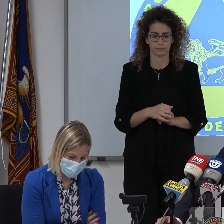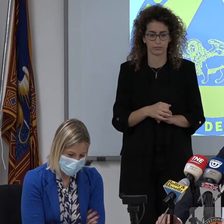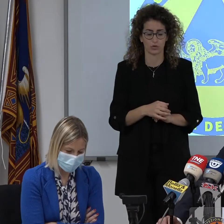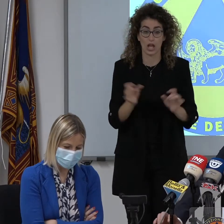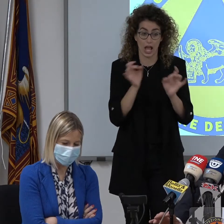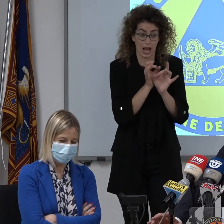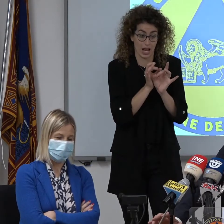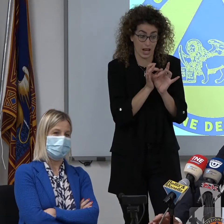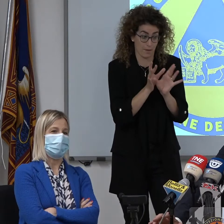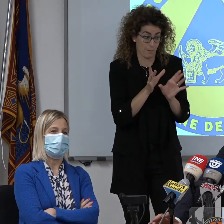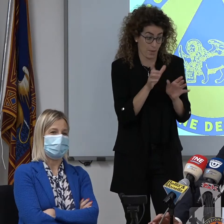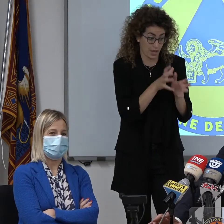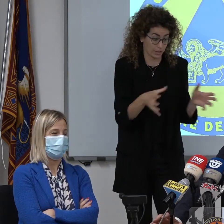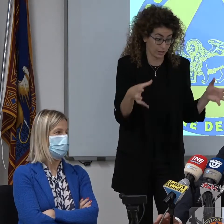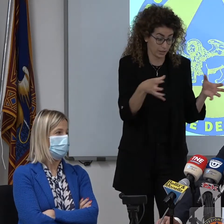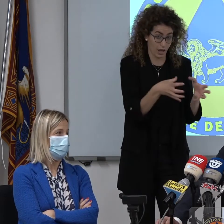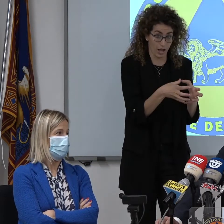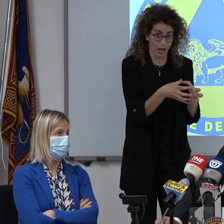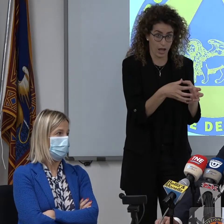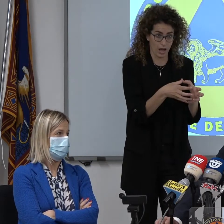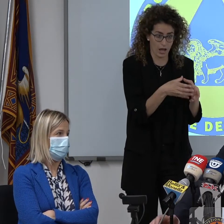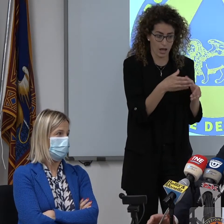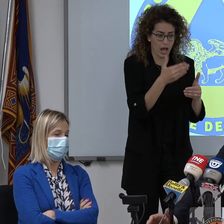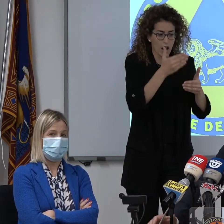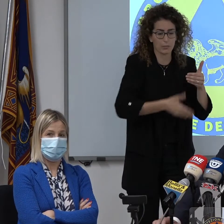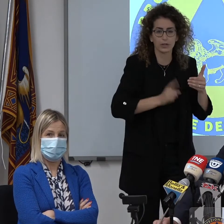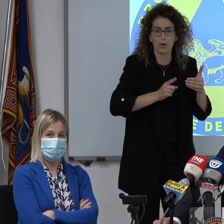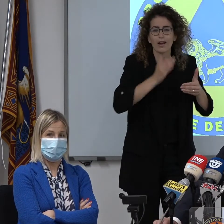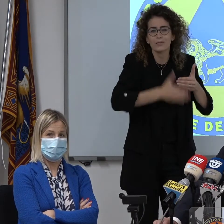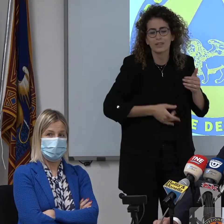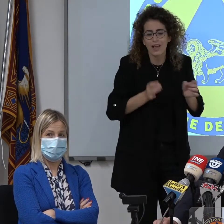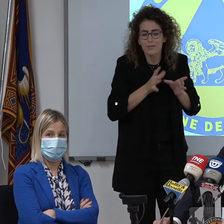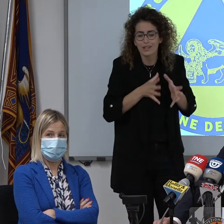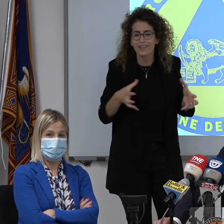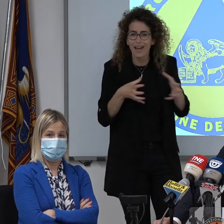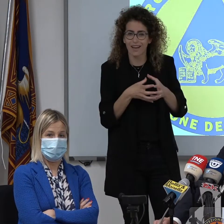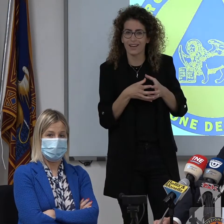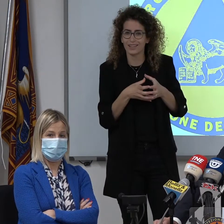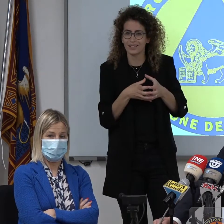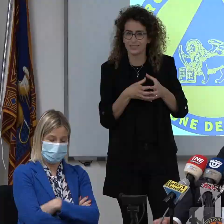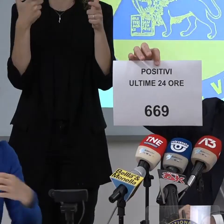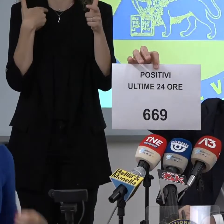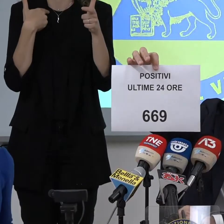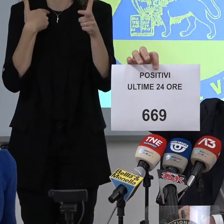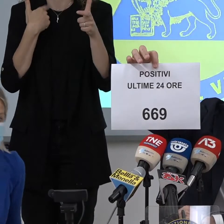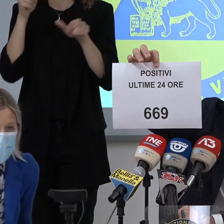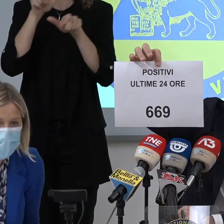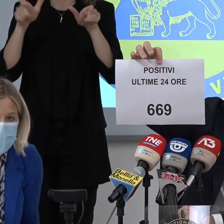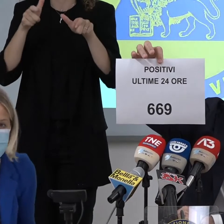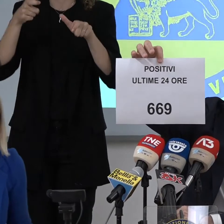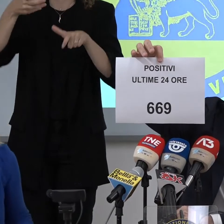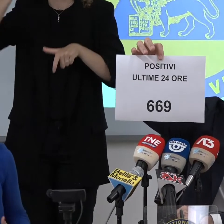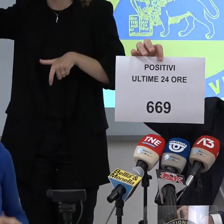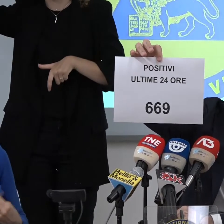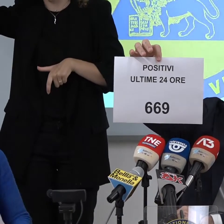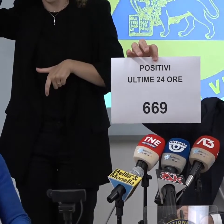e dell'Assessore alla Sanità Manuela Lanzarin, che hanno un po' aggiornato sull'andamento dell'epidemia in Veneto. Ebbene, i